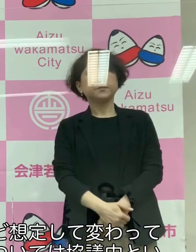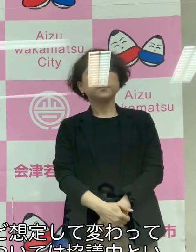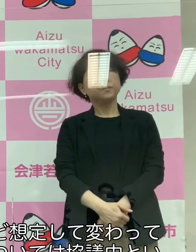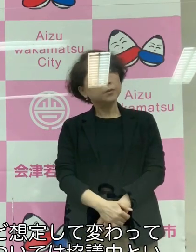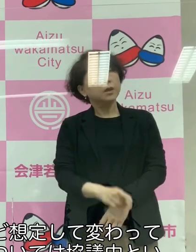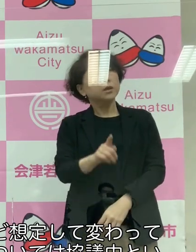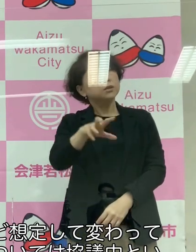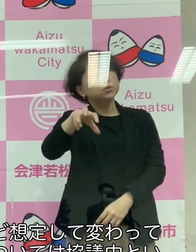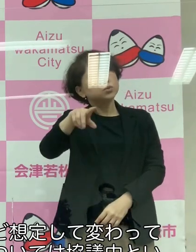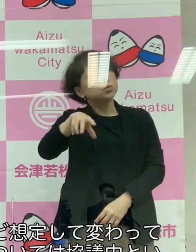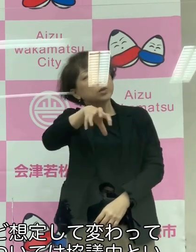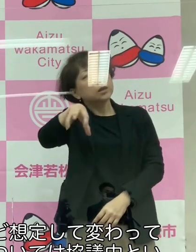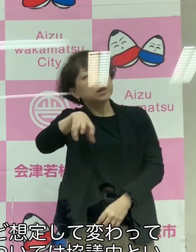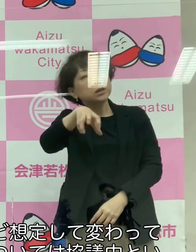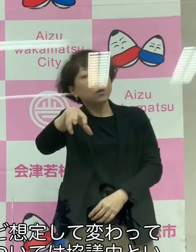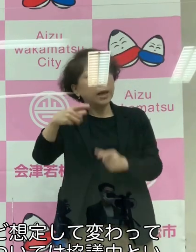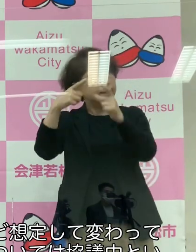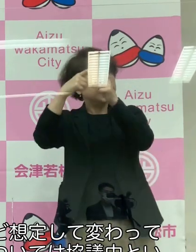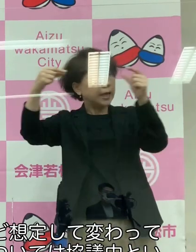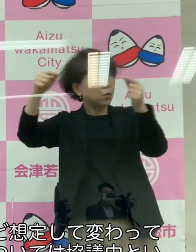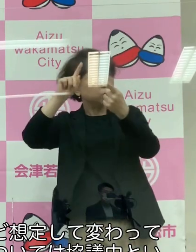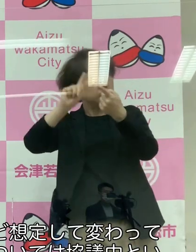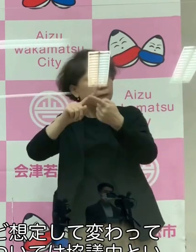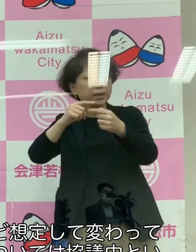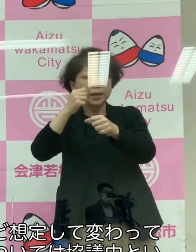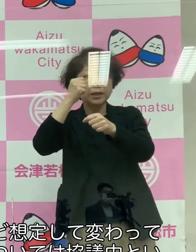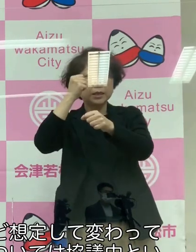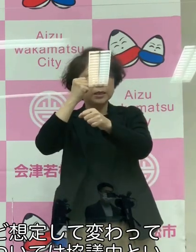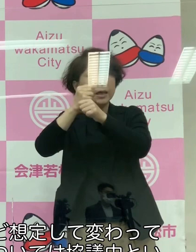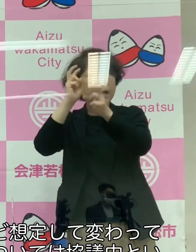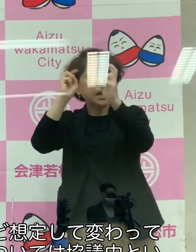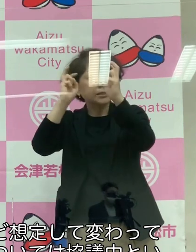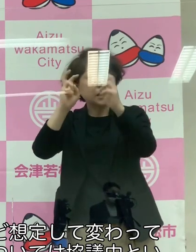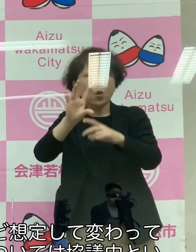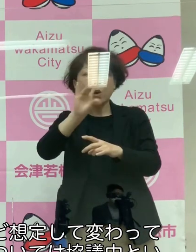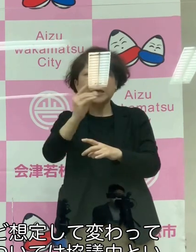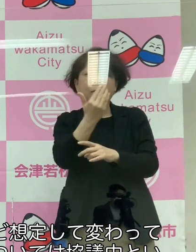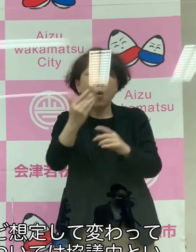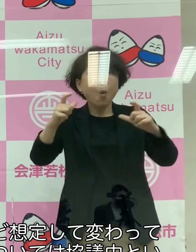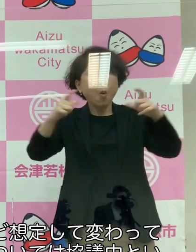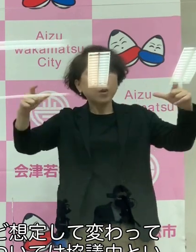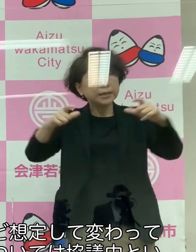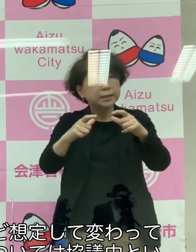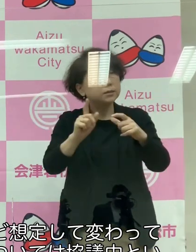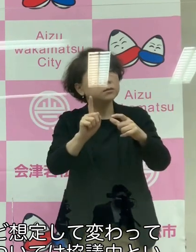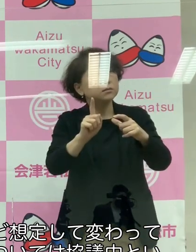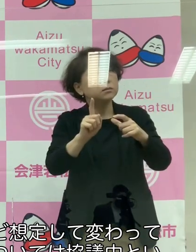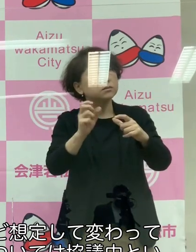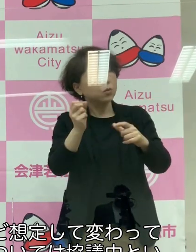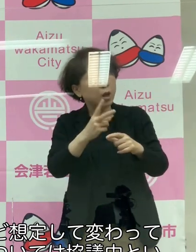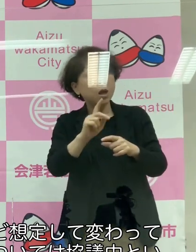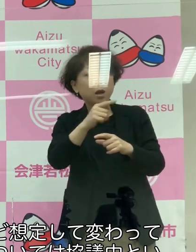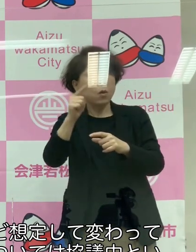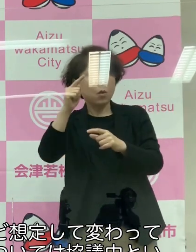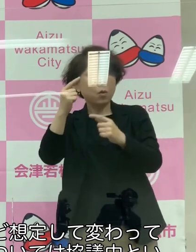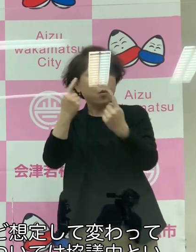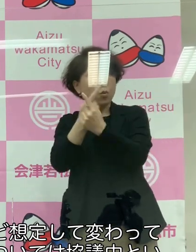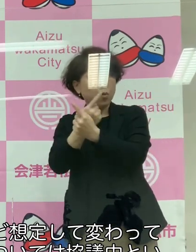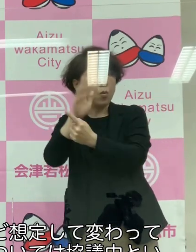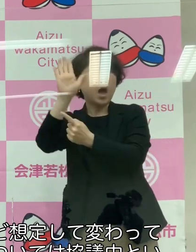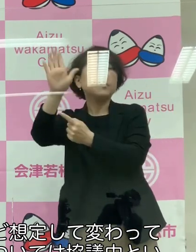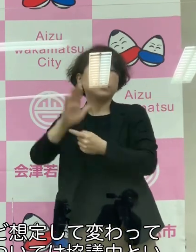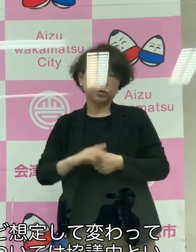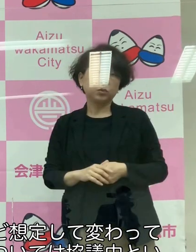その辺はですね、全国的には事業者の規模とかも想定していろいろ変わってきてます